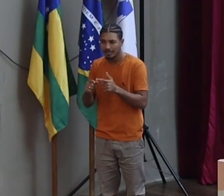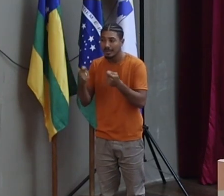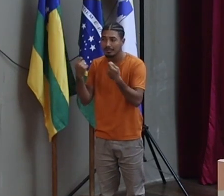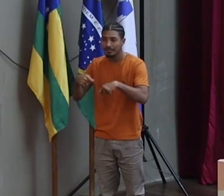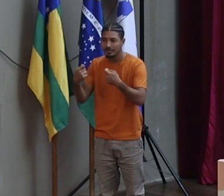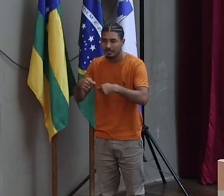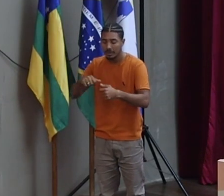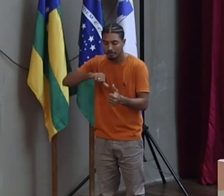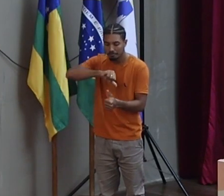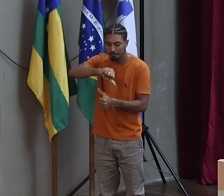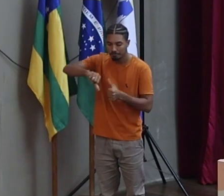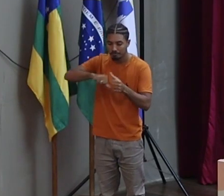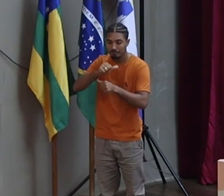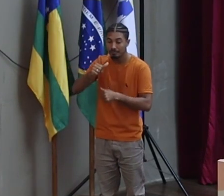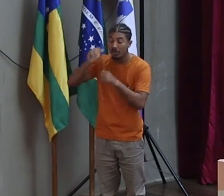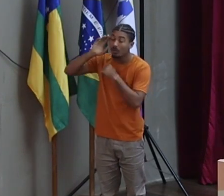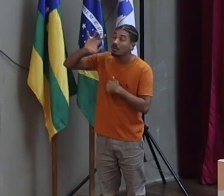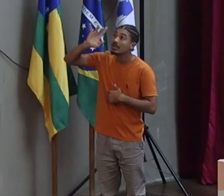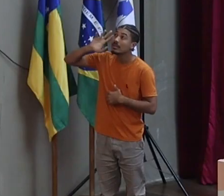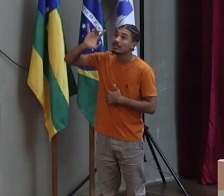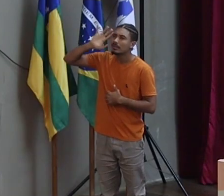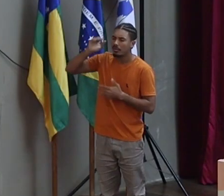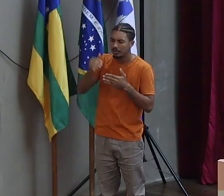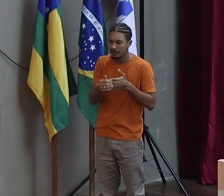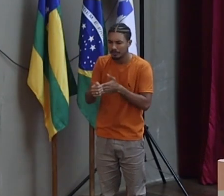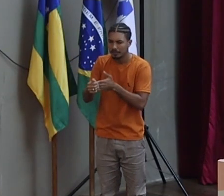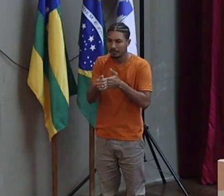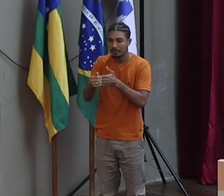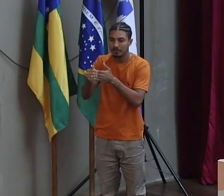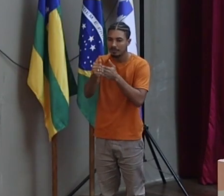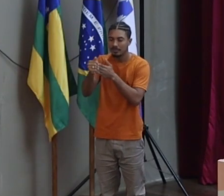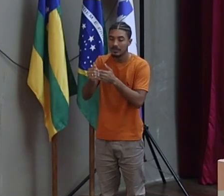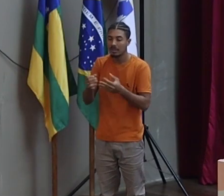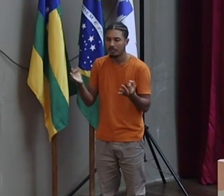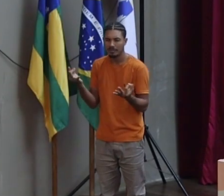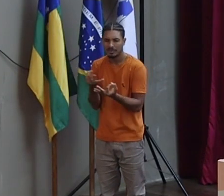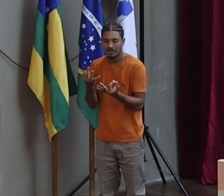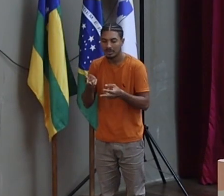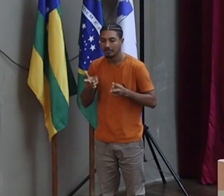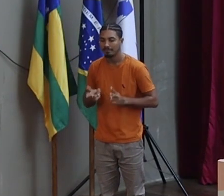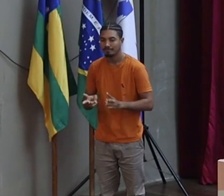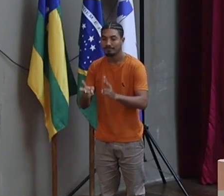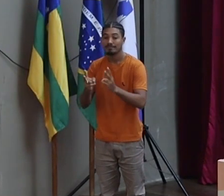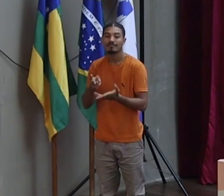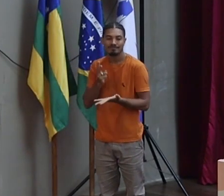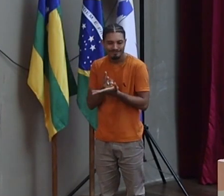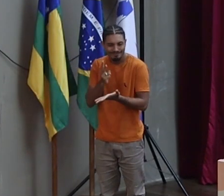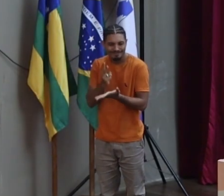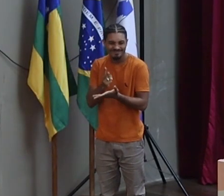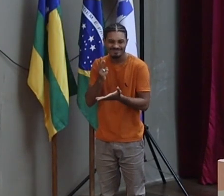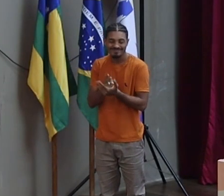precisam ser transformados em sonhos a nos guiar em forma de utopia permanente, mesmo quando